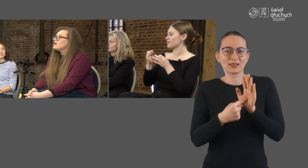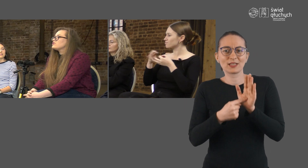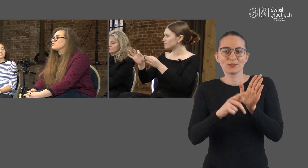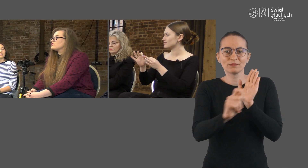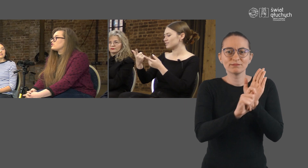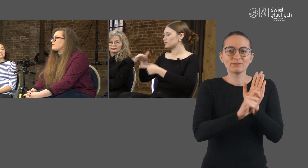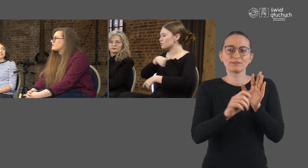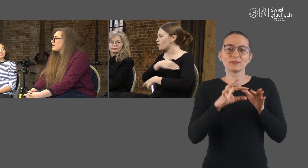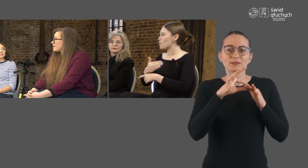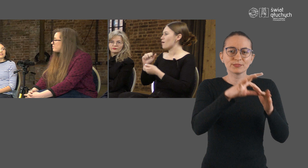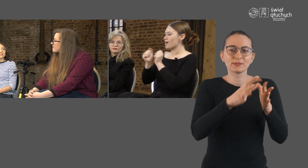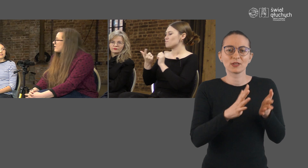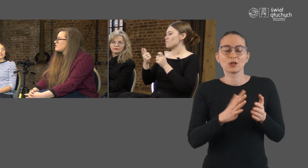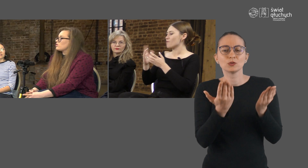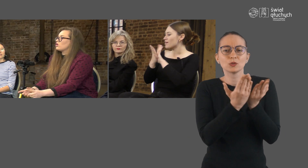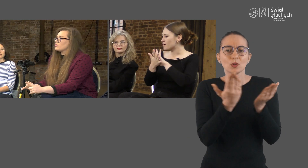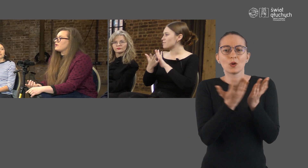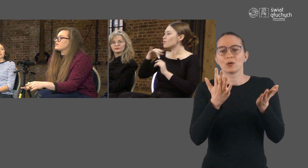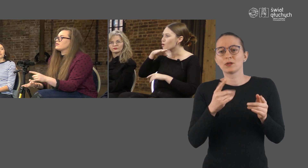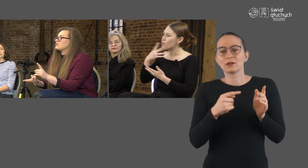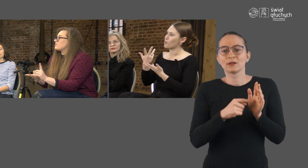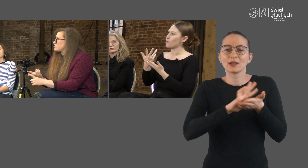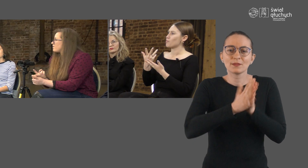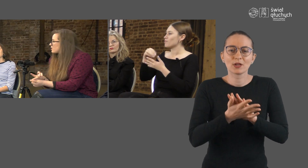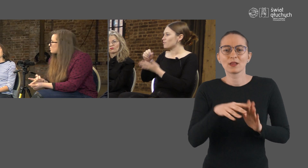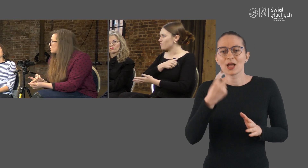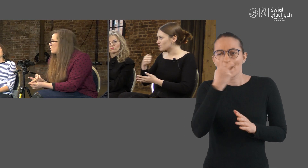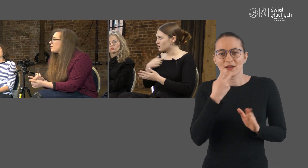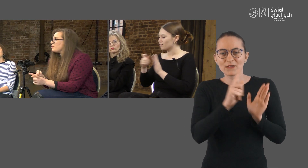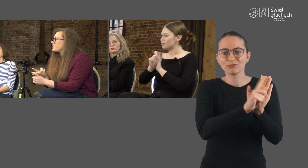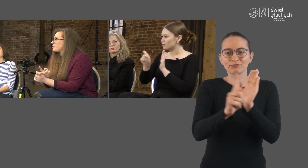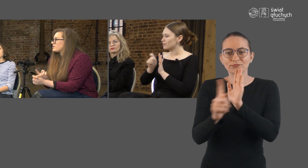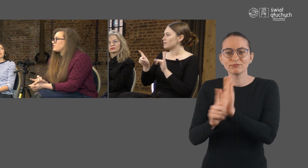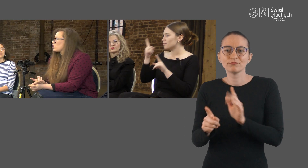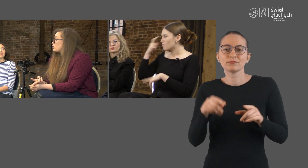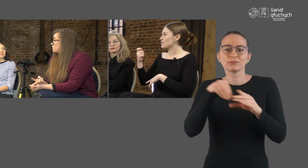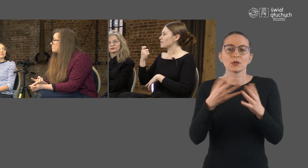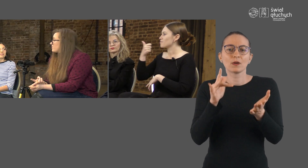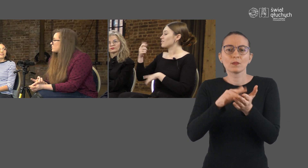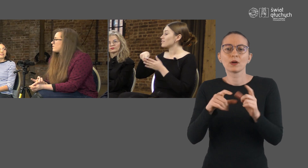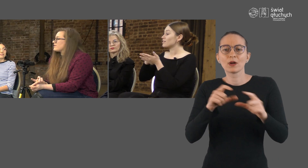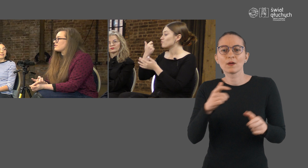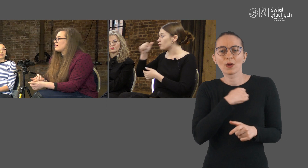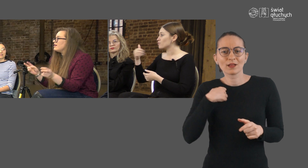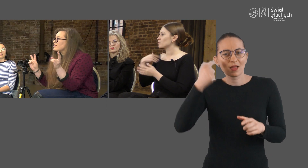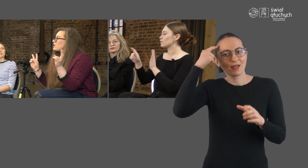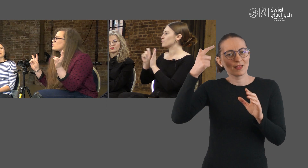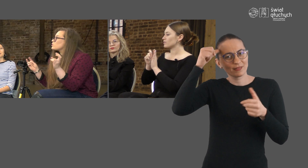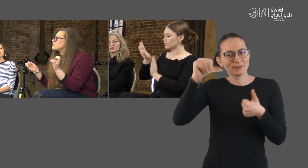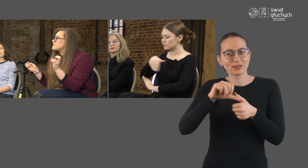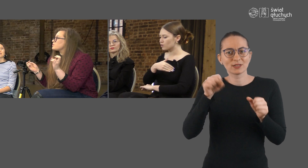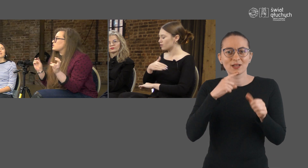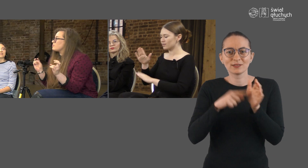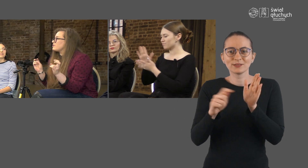szkoły, czy nawet na rehabilitację do logopedy. Do Warszawy też musiałam. Pamiętam, raz w tygodniu jeździłam do Warszawy